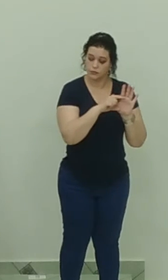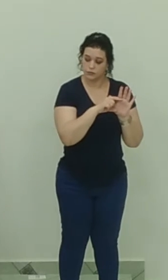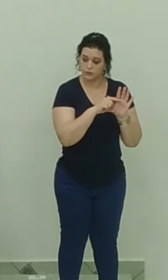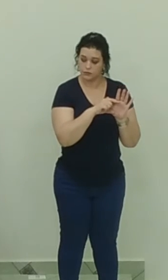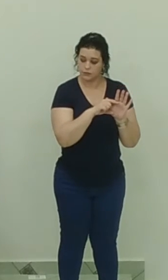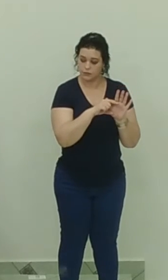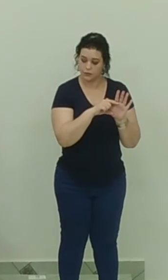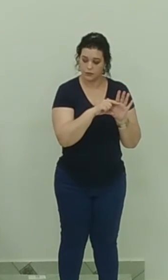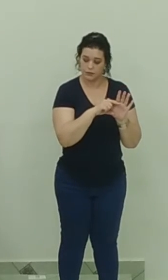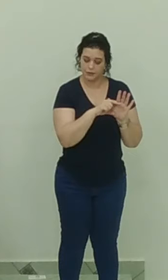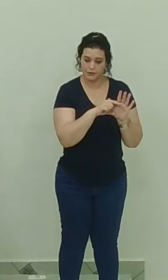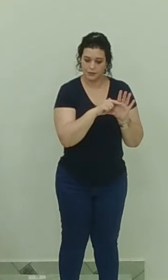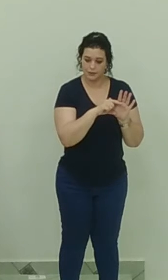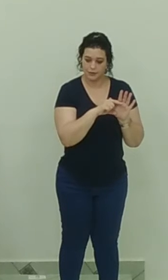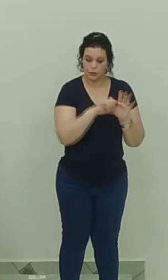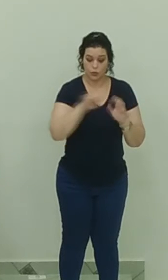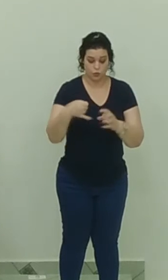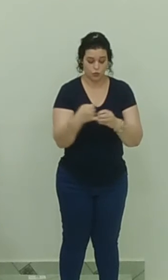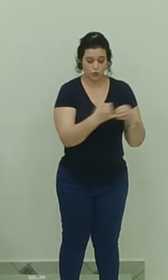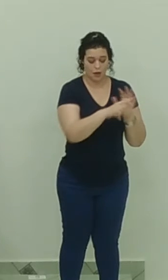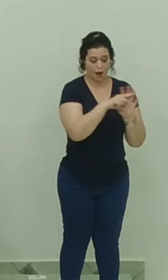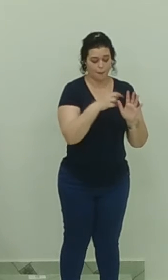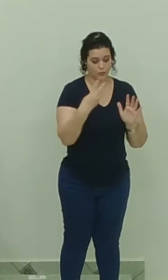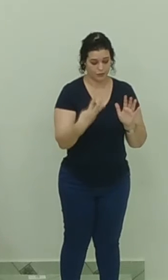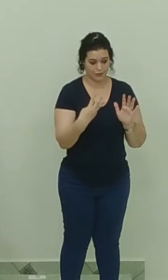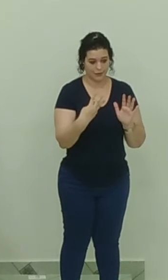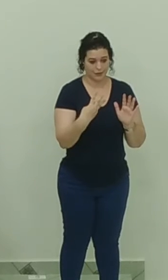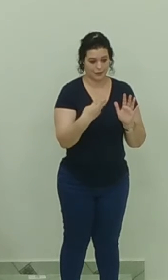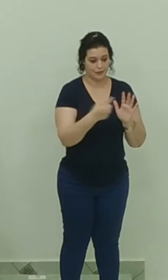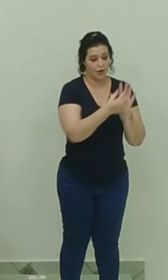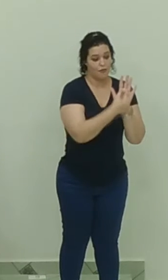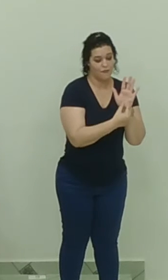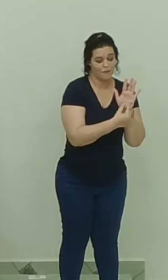Vamos voltar para o texto, capítulo 3, 7 a 10.